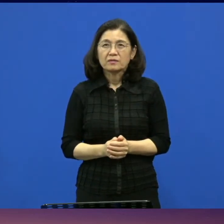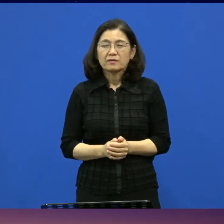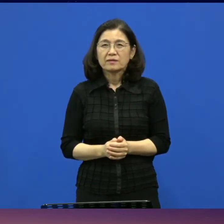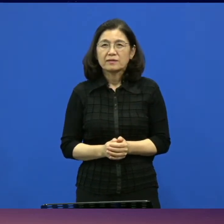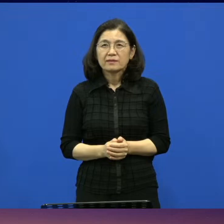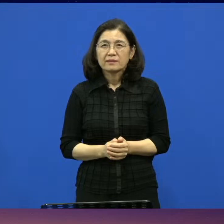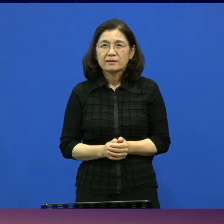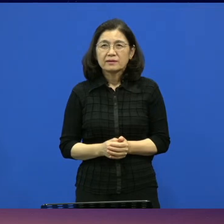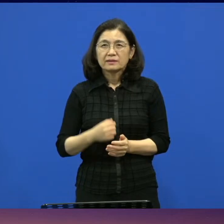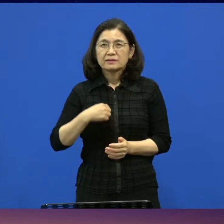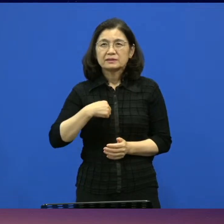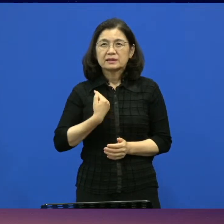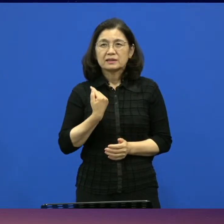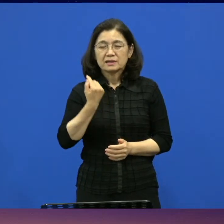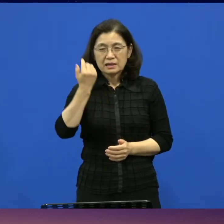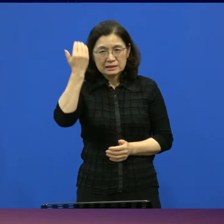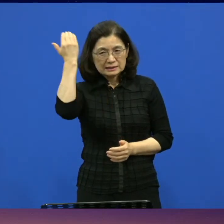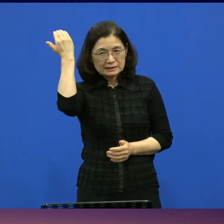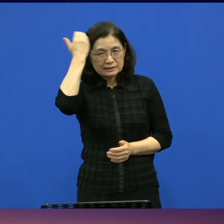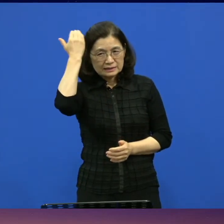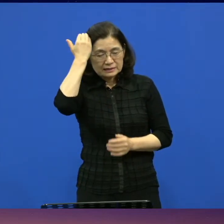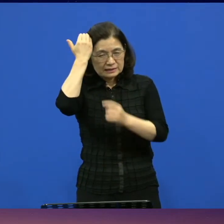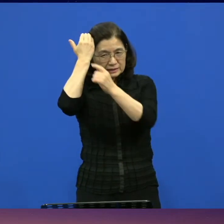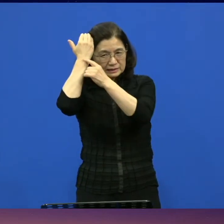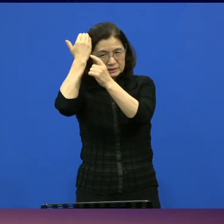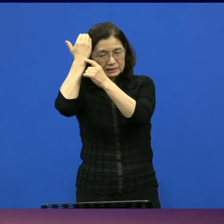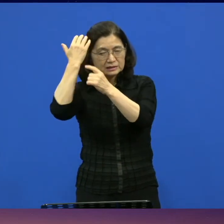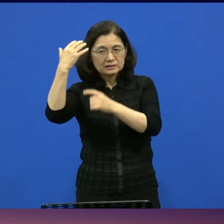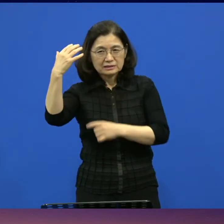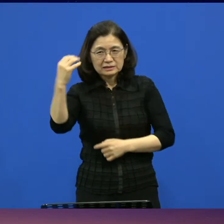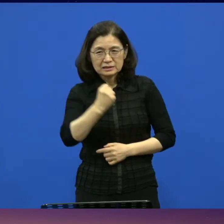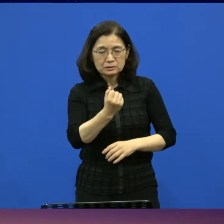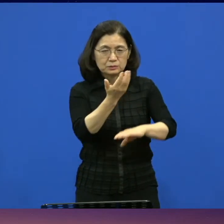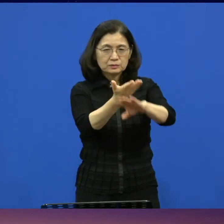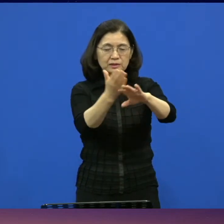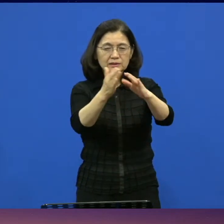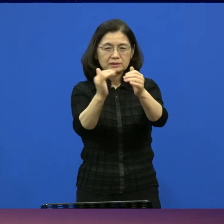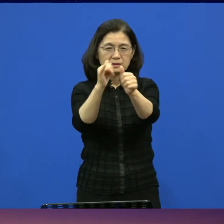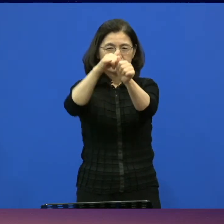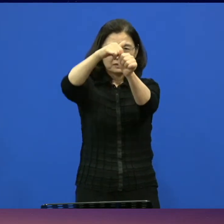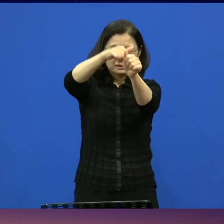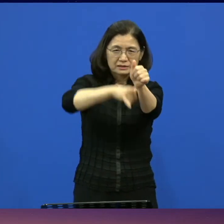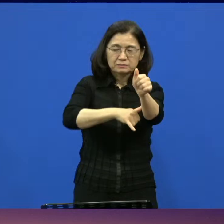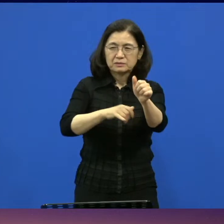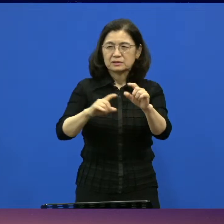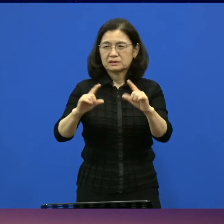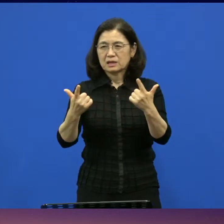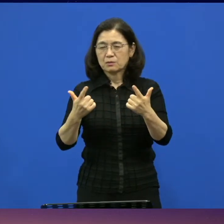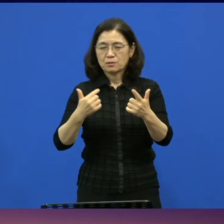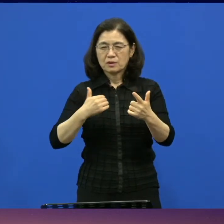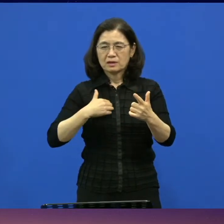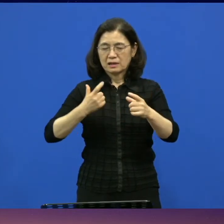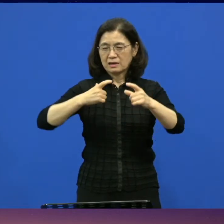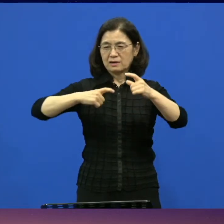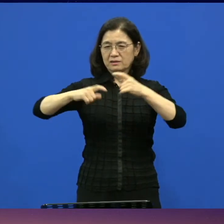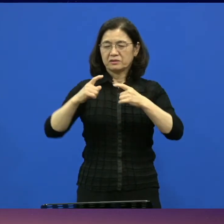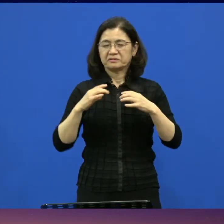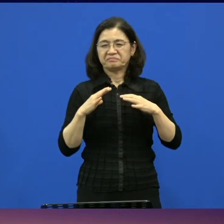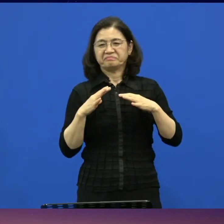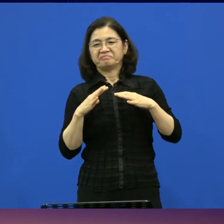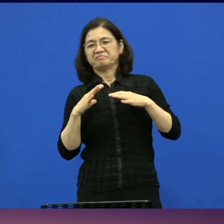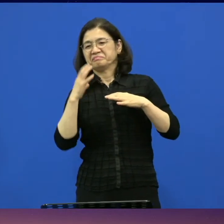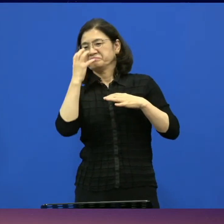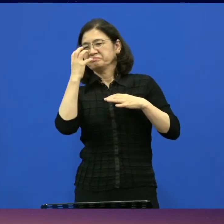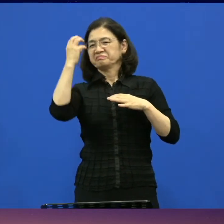지성을 통하여 세상을 섬기고자 하는 개념보다는 우리 마음에 허영이 있는 거예요. 학벌이. 나를 더 높은 존재로 높이려고.